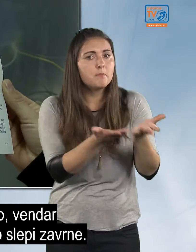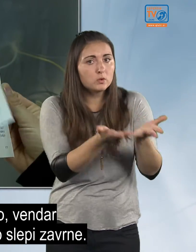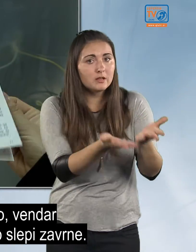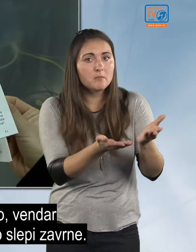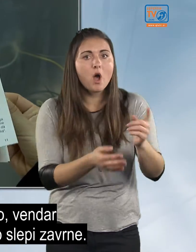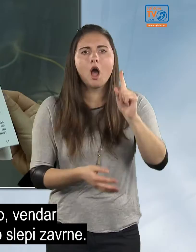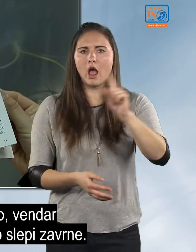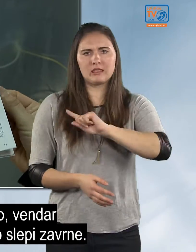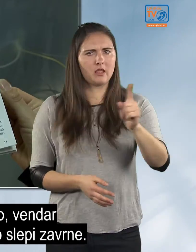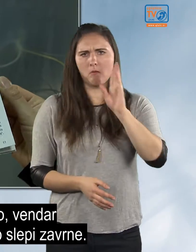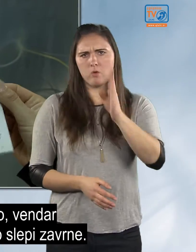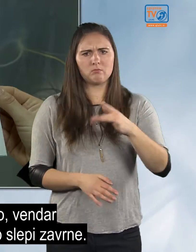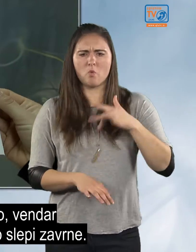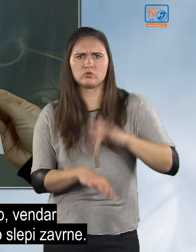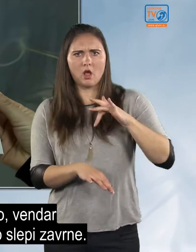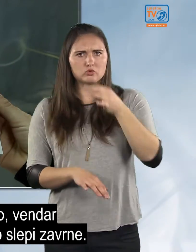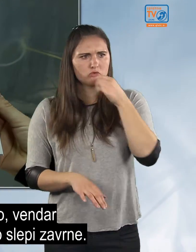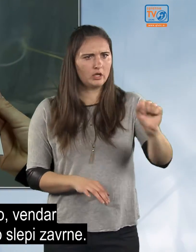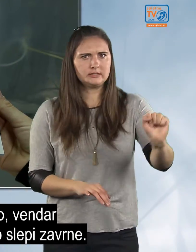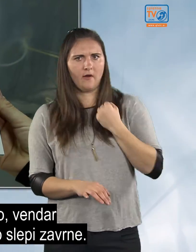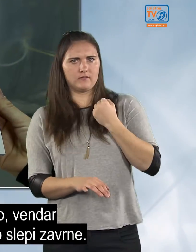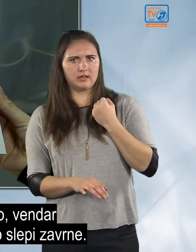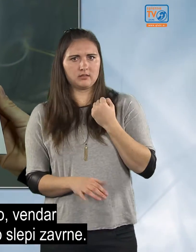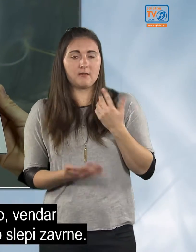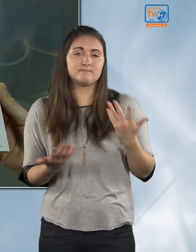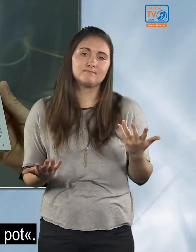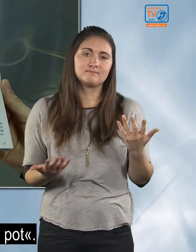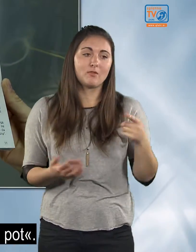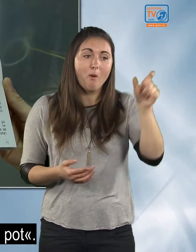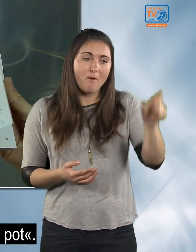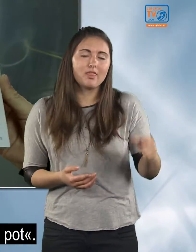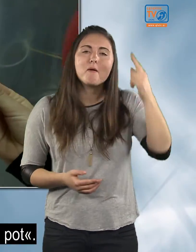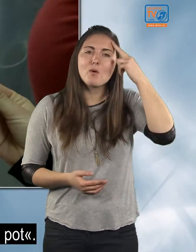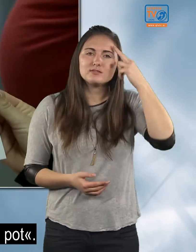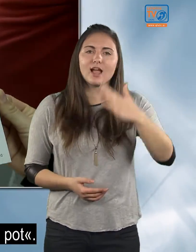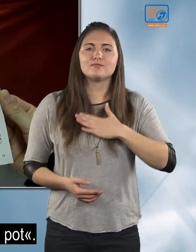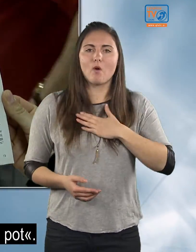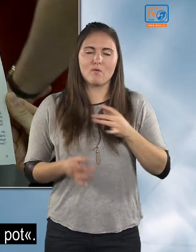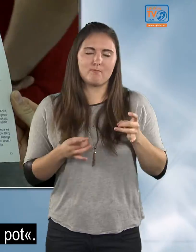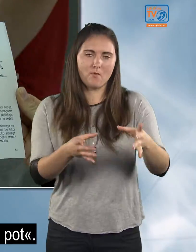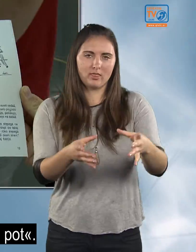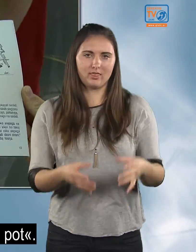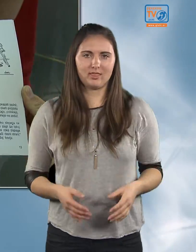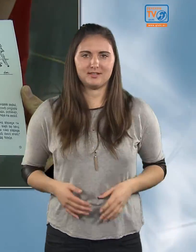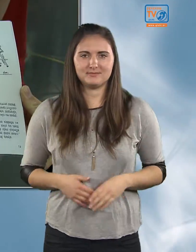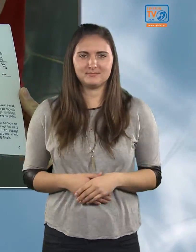Pomoči ponudimo, vendar ne bodimo užaljeni, če jo slepi zavrne. Pač pozna svojo pot.